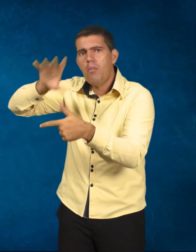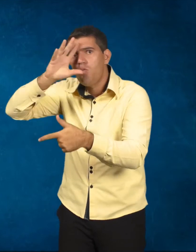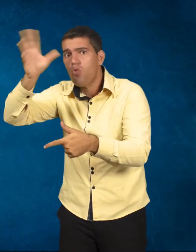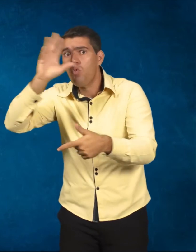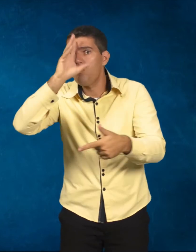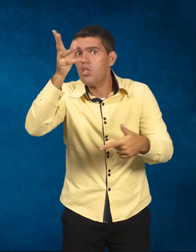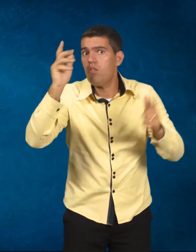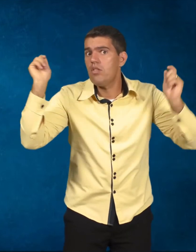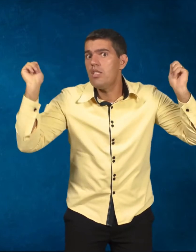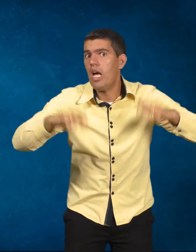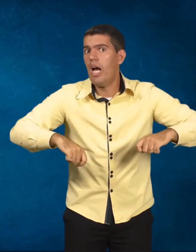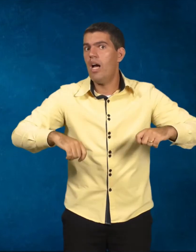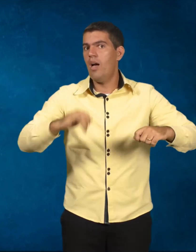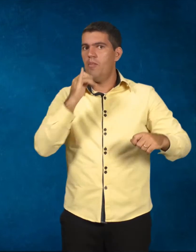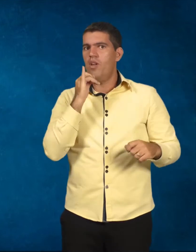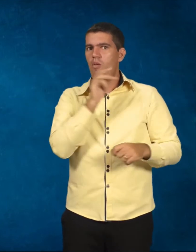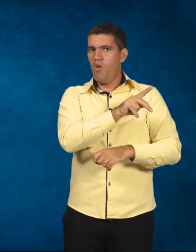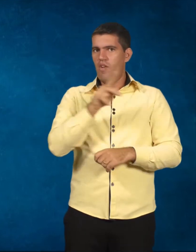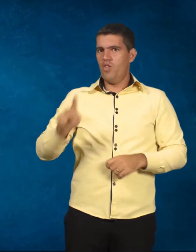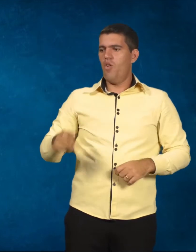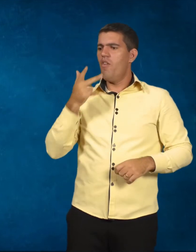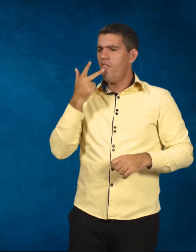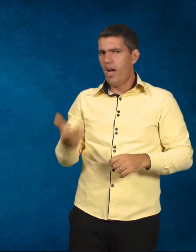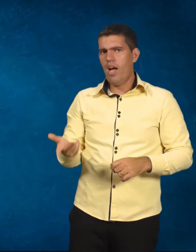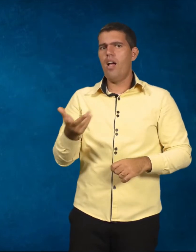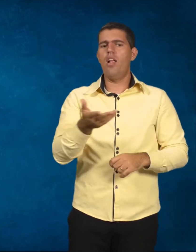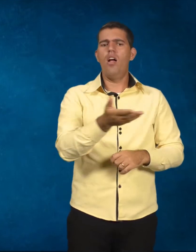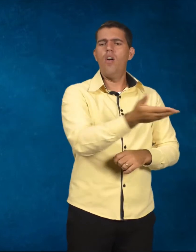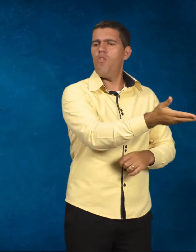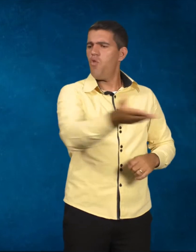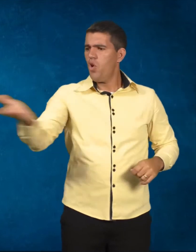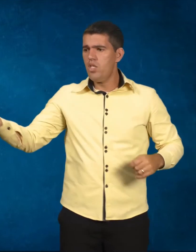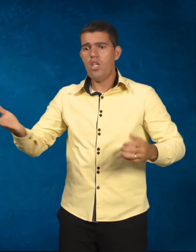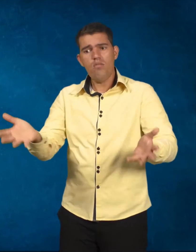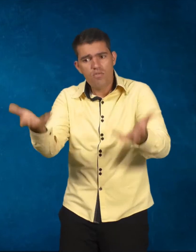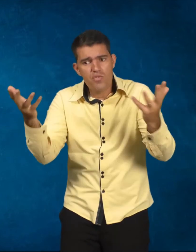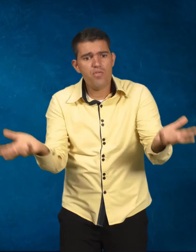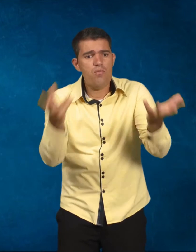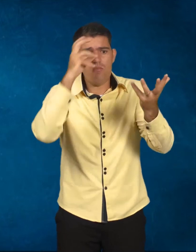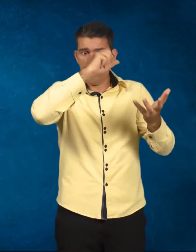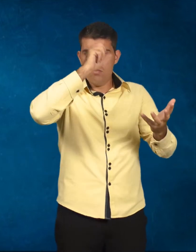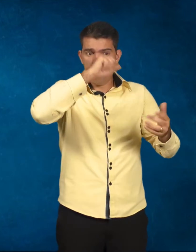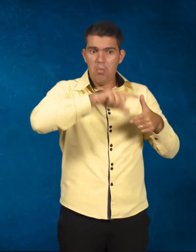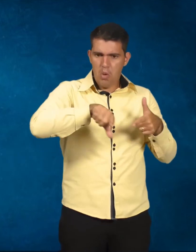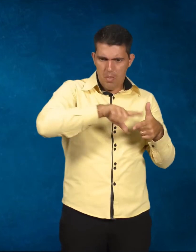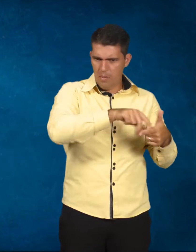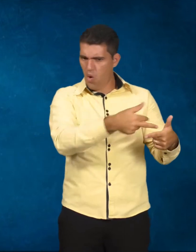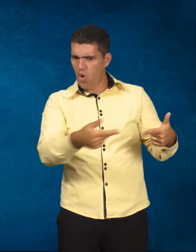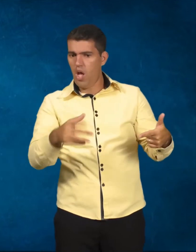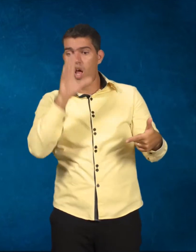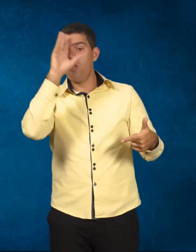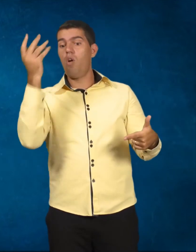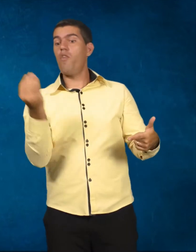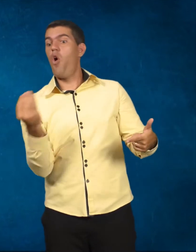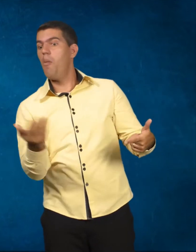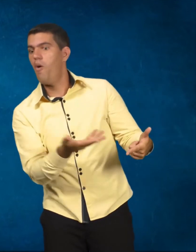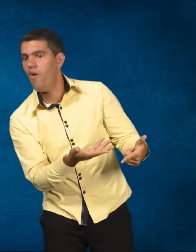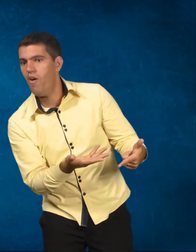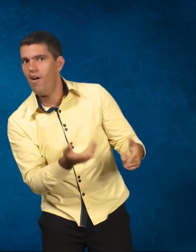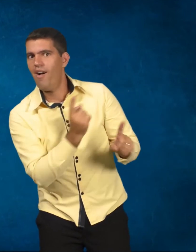O professor deve dirigir e intensificar esse desejo de aprender através da solução de problemas e da aprendizagem por descoberta.